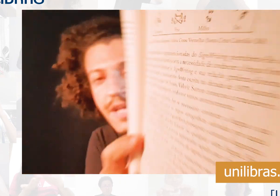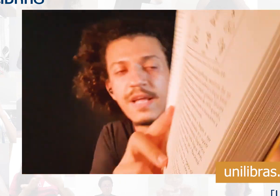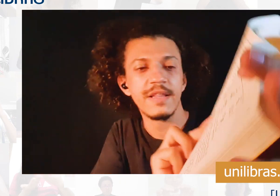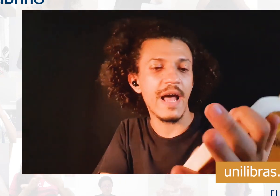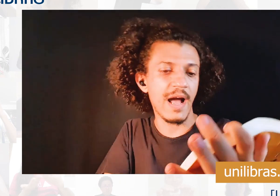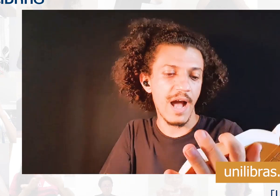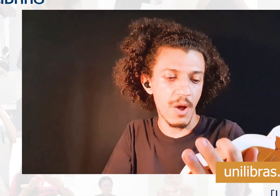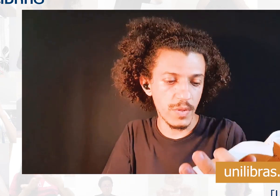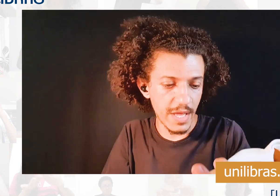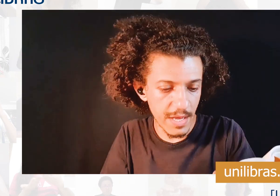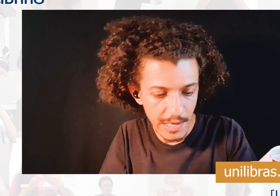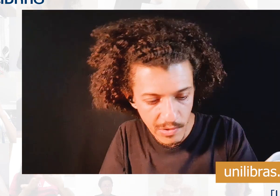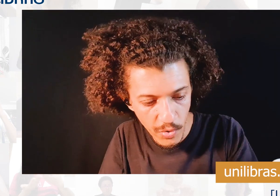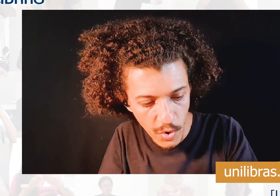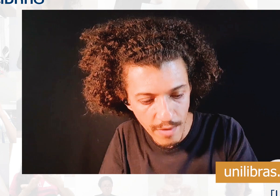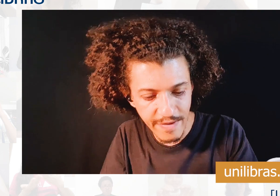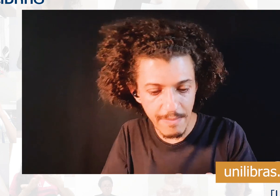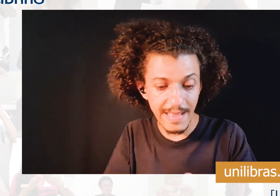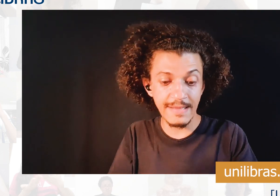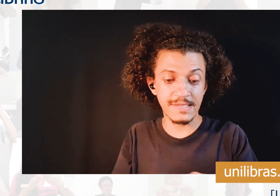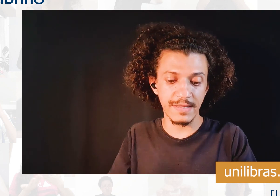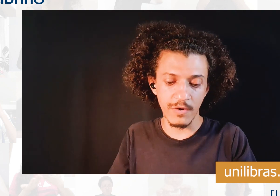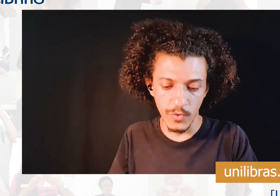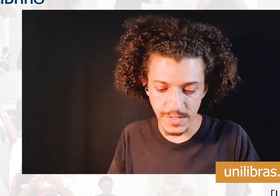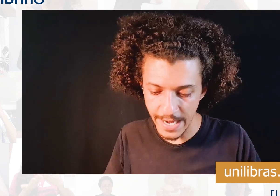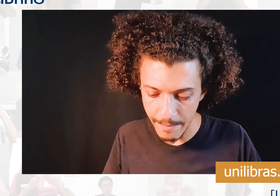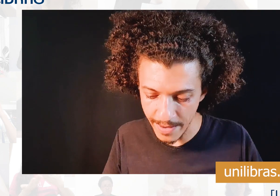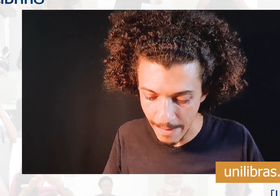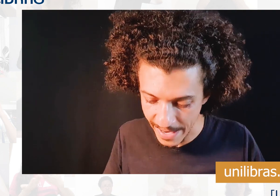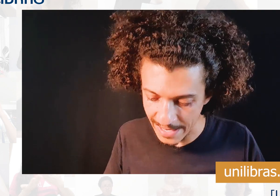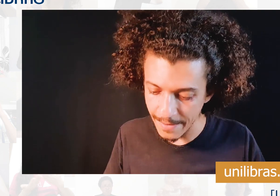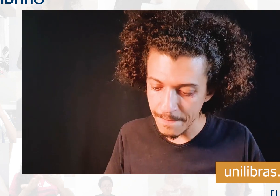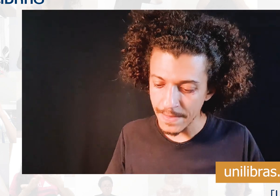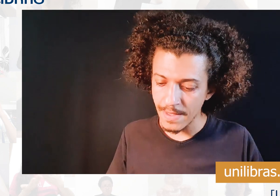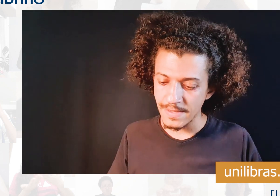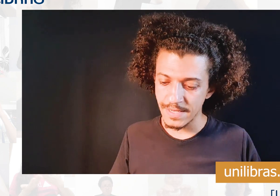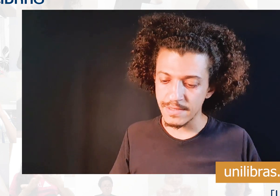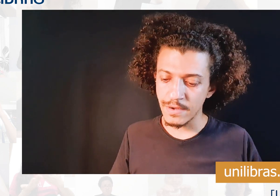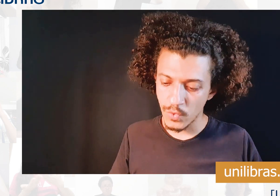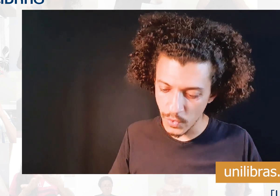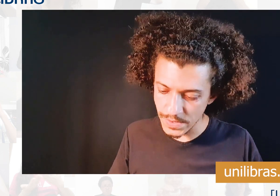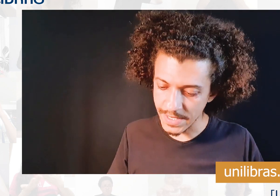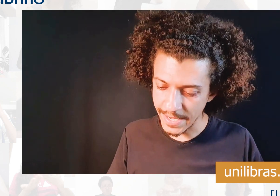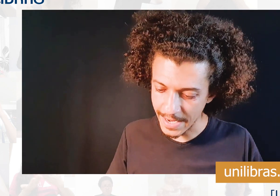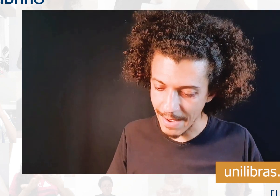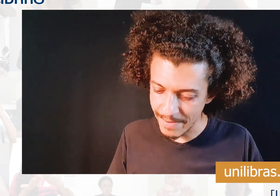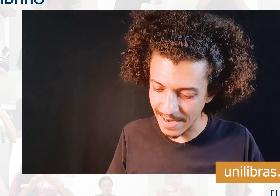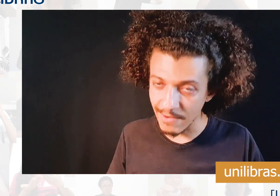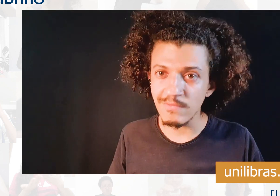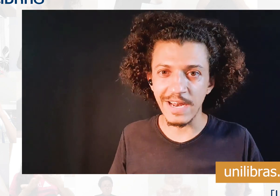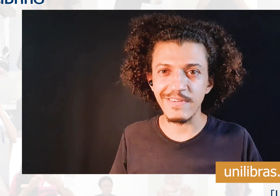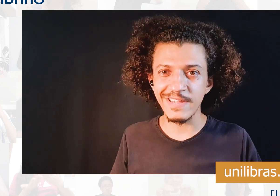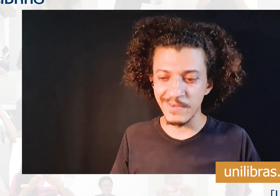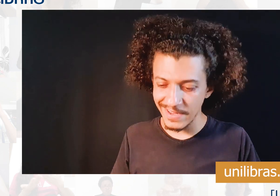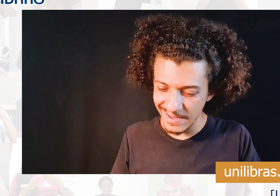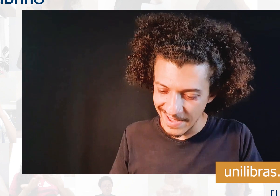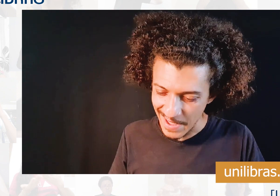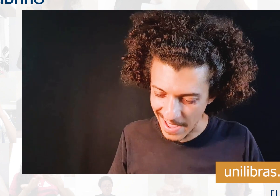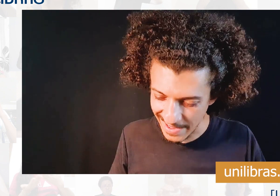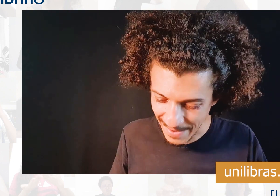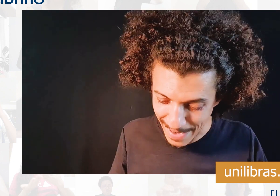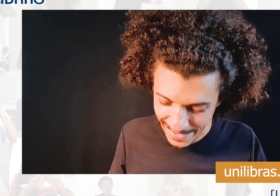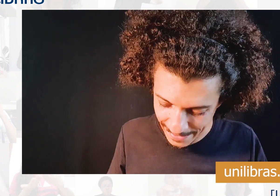indígenas da aldeia Coroa Vermelha, em Santa Cruz Cabralha. Santa Cruz Cabralha, é um trava-língua,